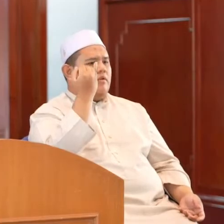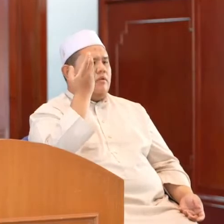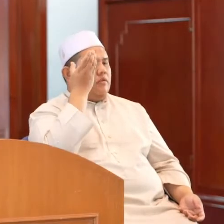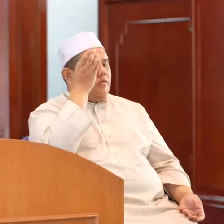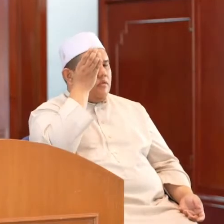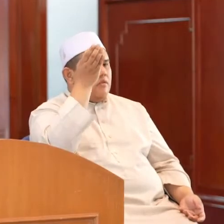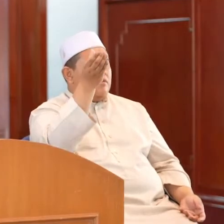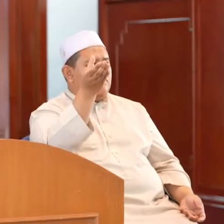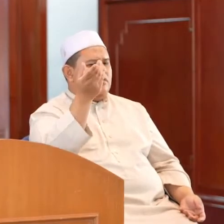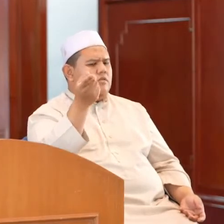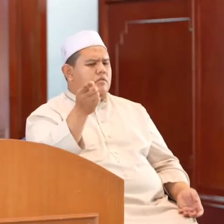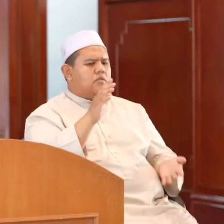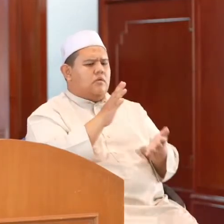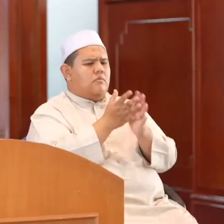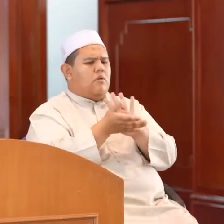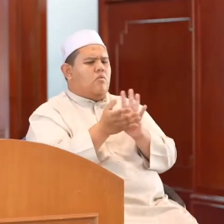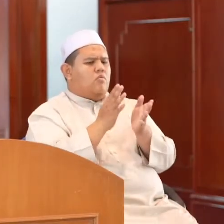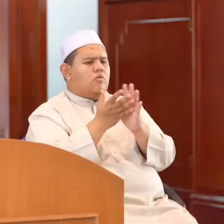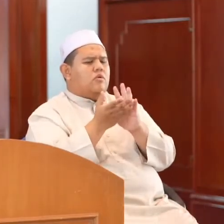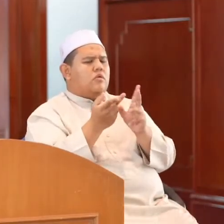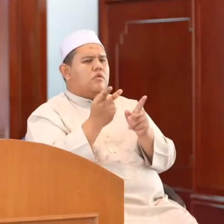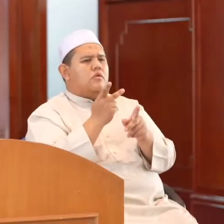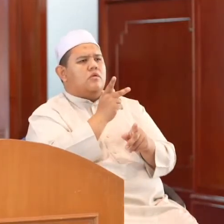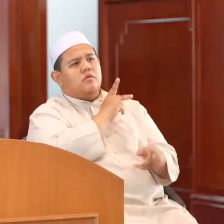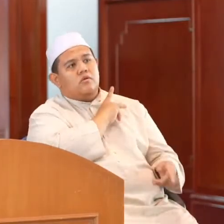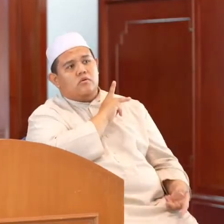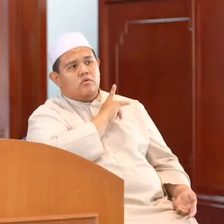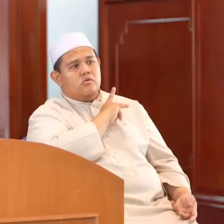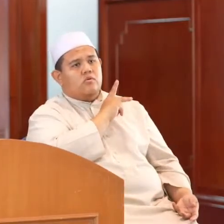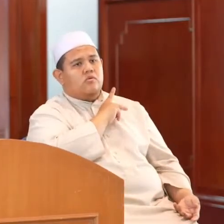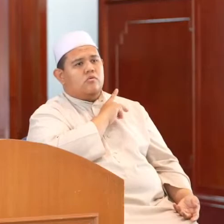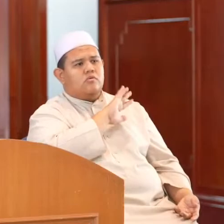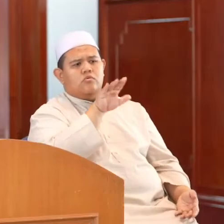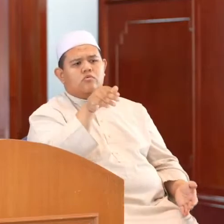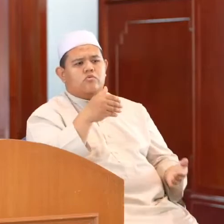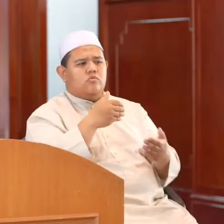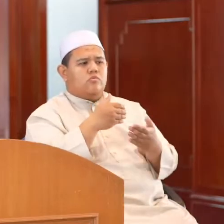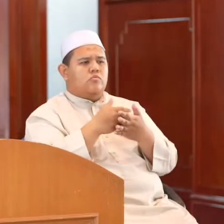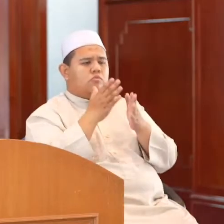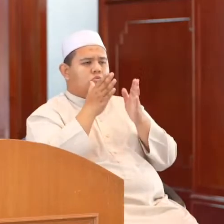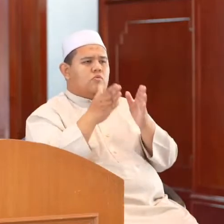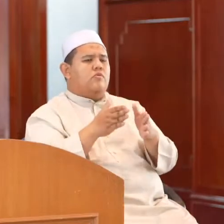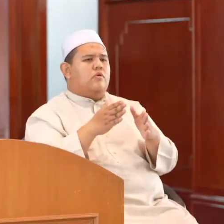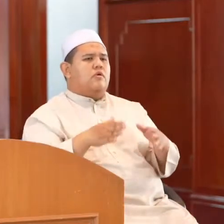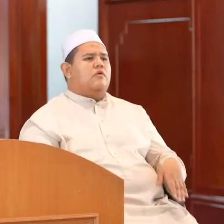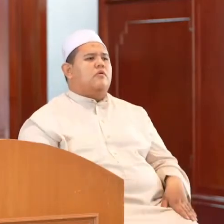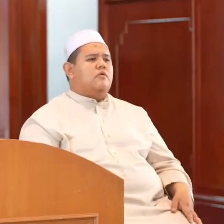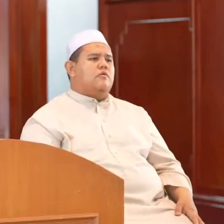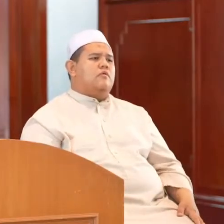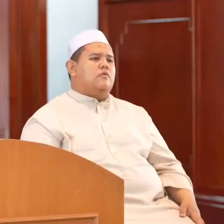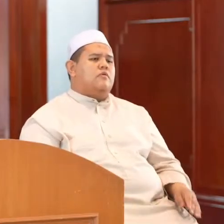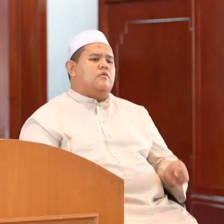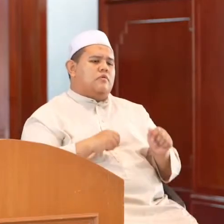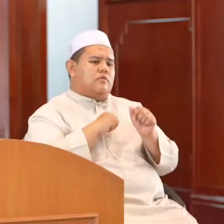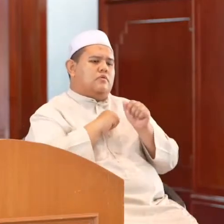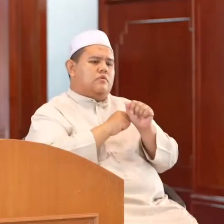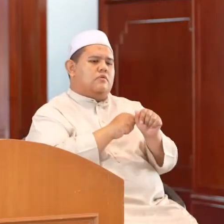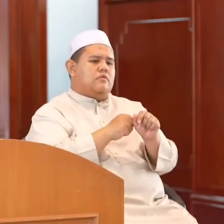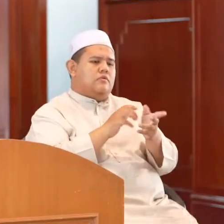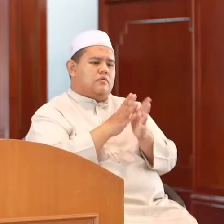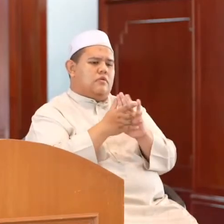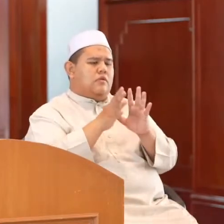cita-cita bahawa dia akan dia akan menundukkan semua makhluk, manusia akan ikut, dan